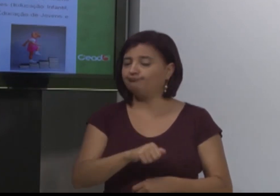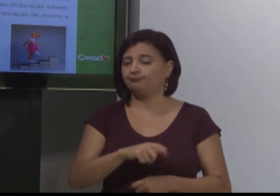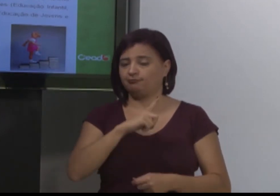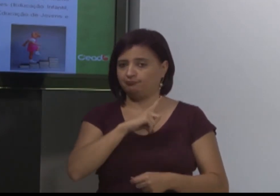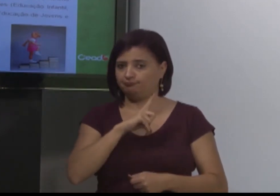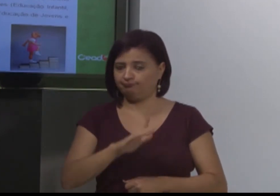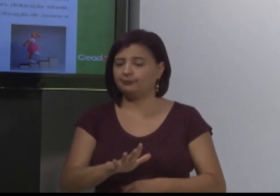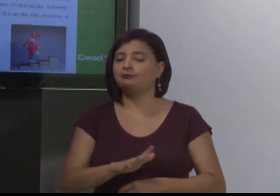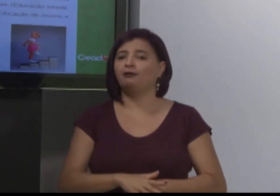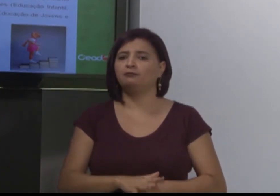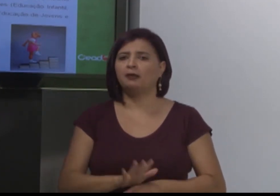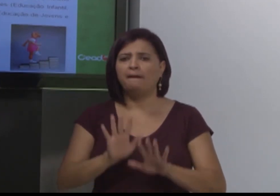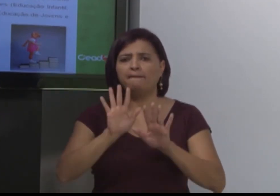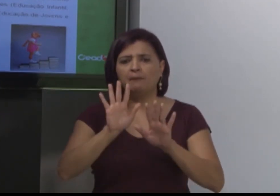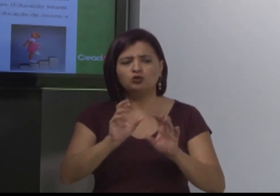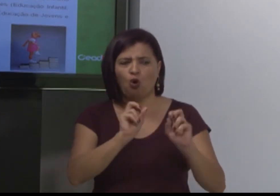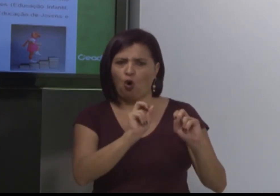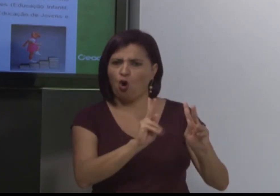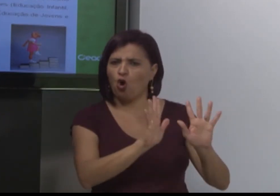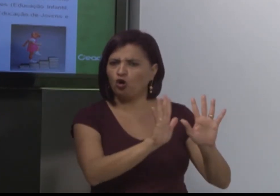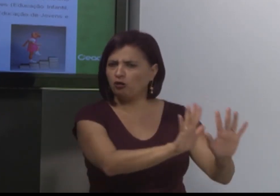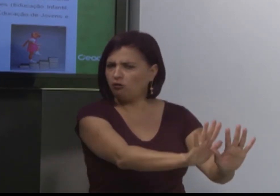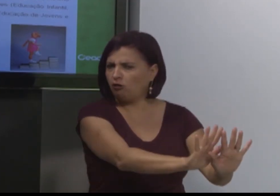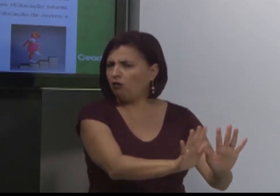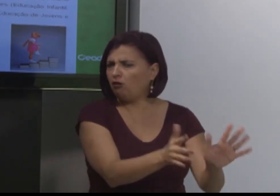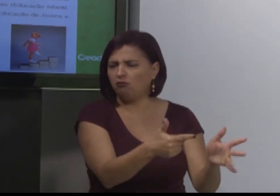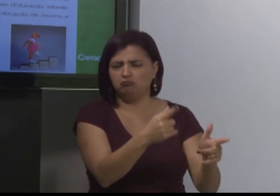Mas, ok, temos esses níveis.